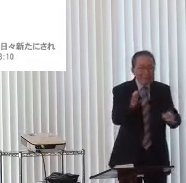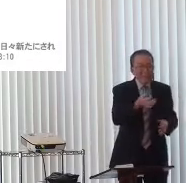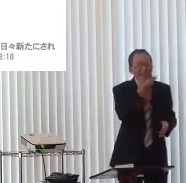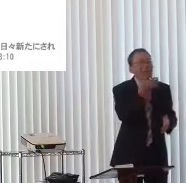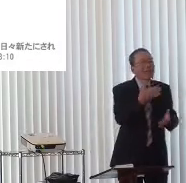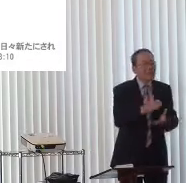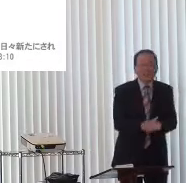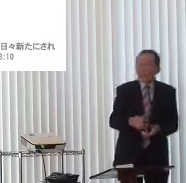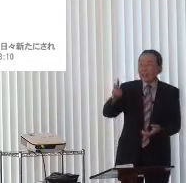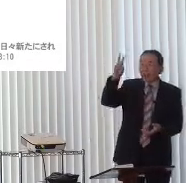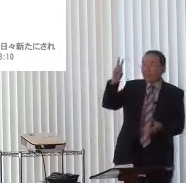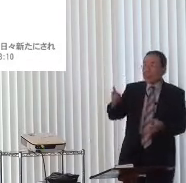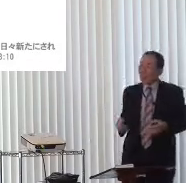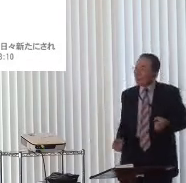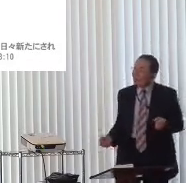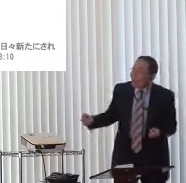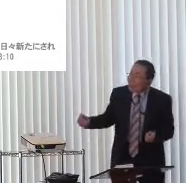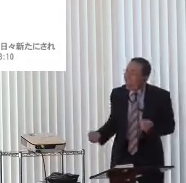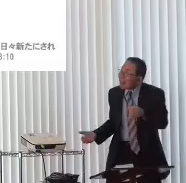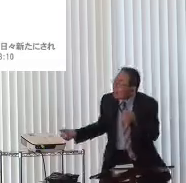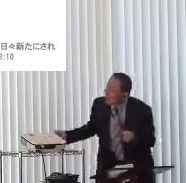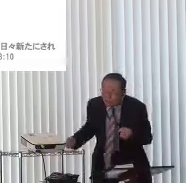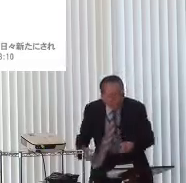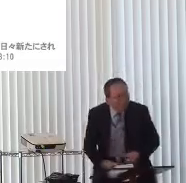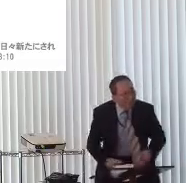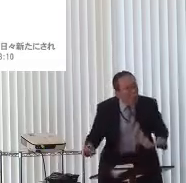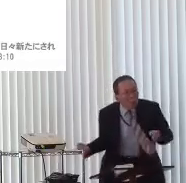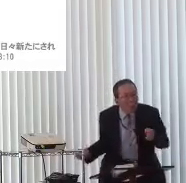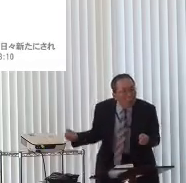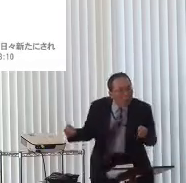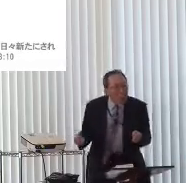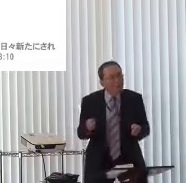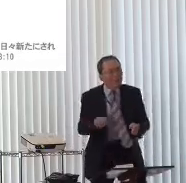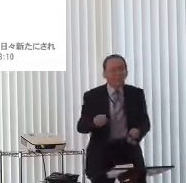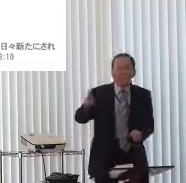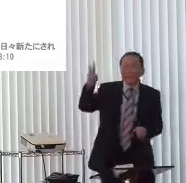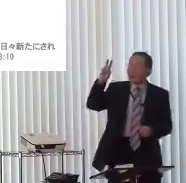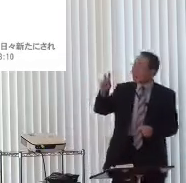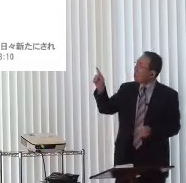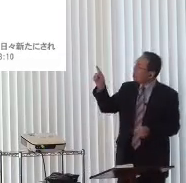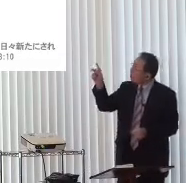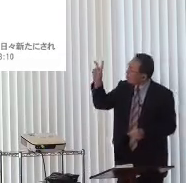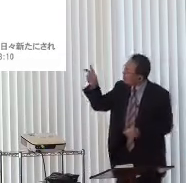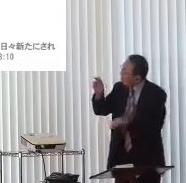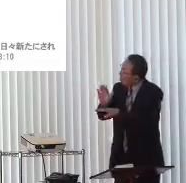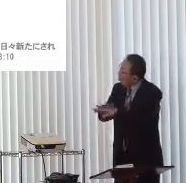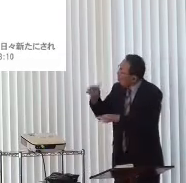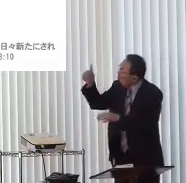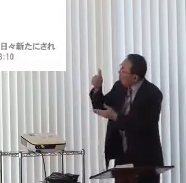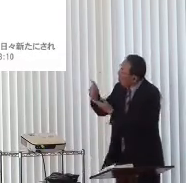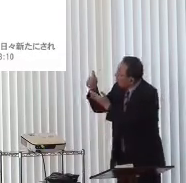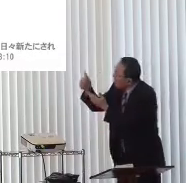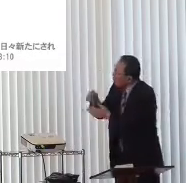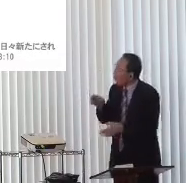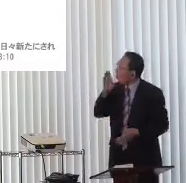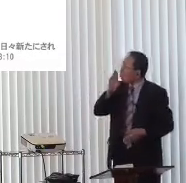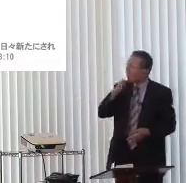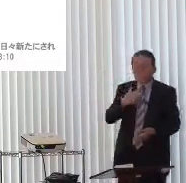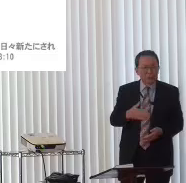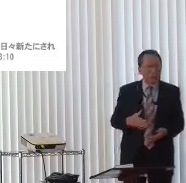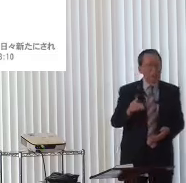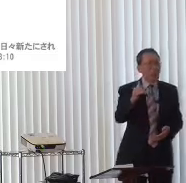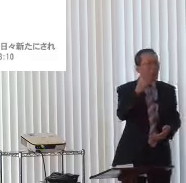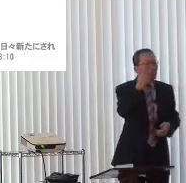様と格闘するんですね。そういうことがなければ神がどういう方かということを本当に知ることがないんです